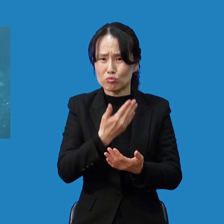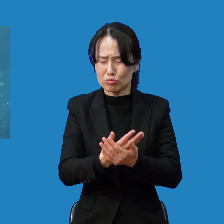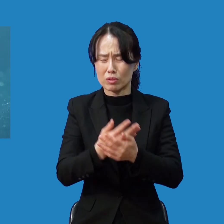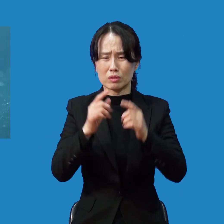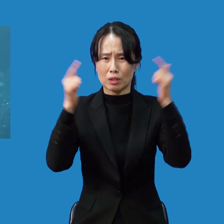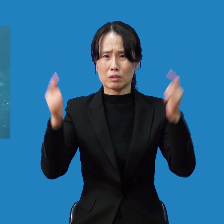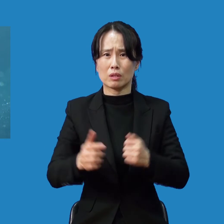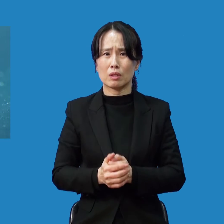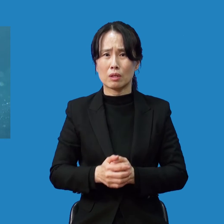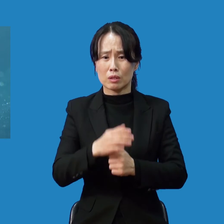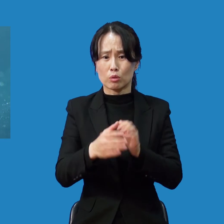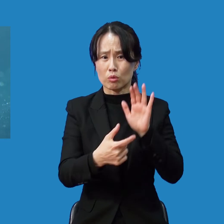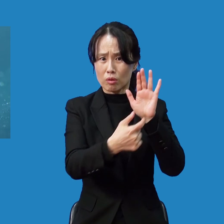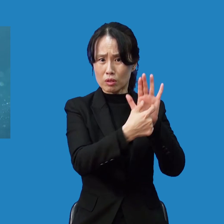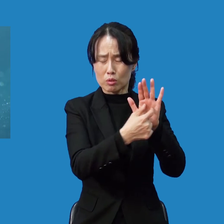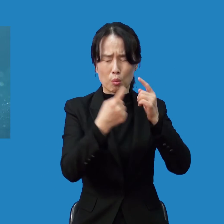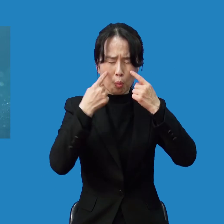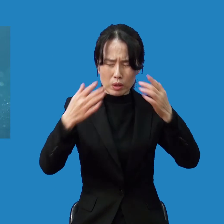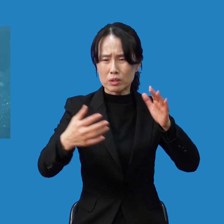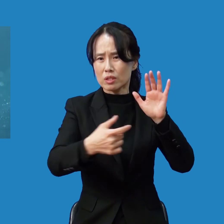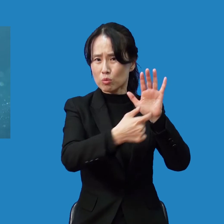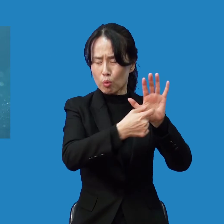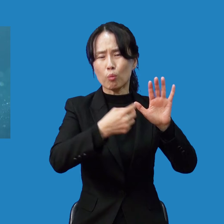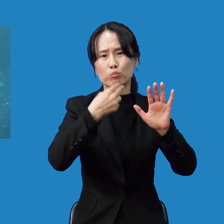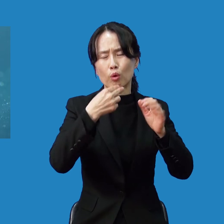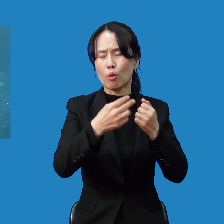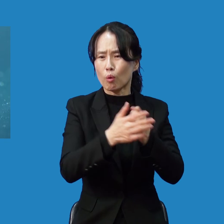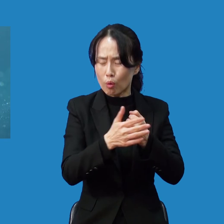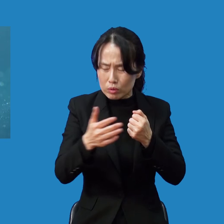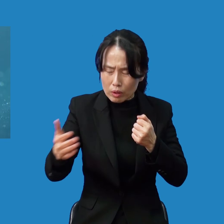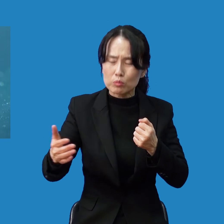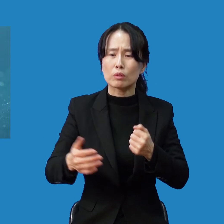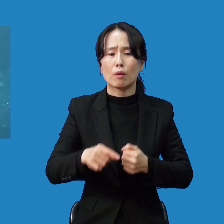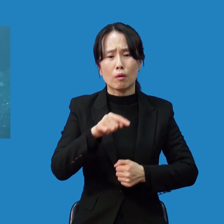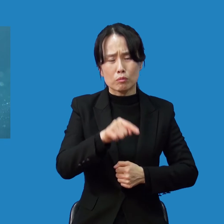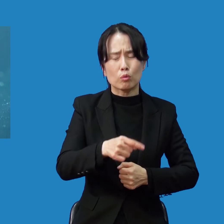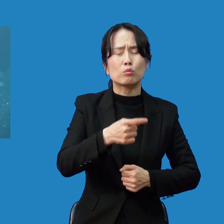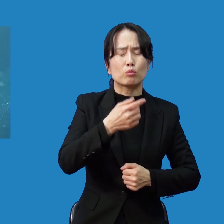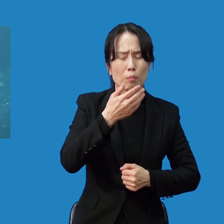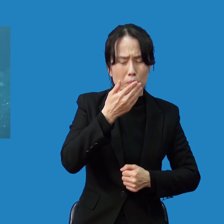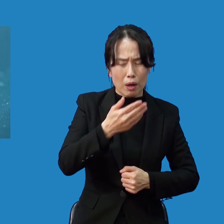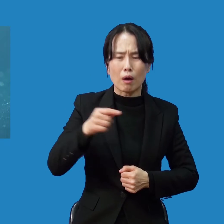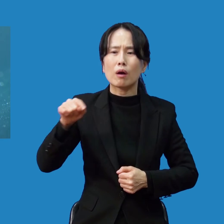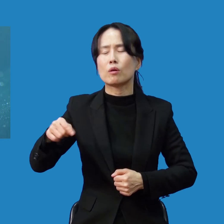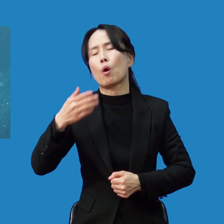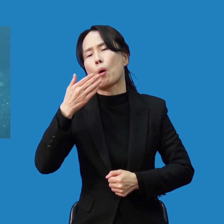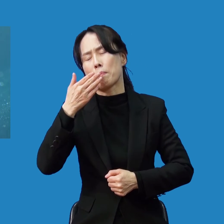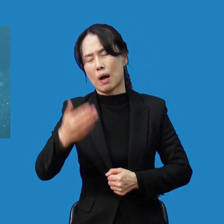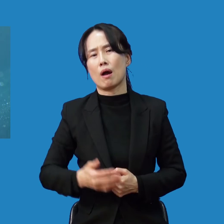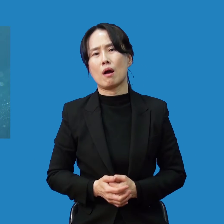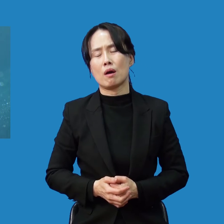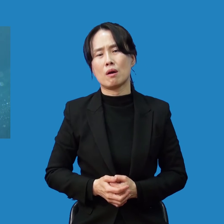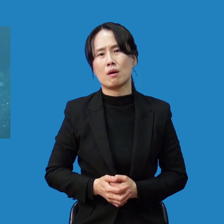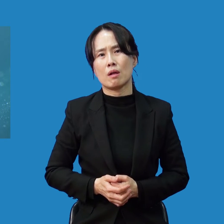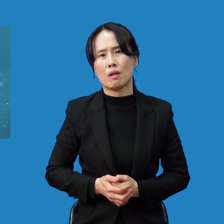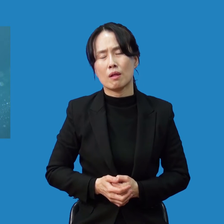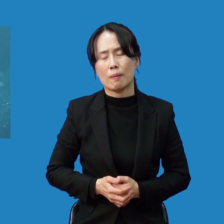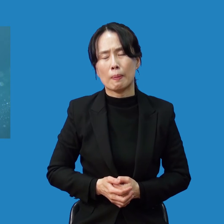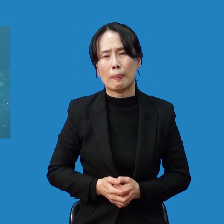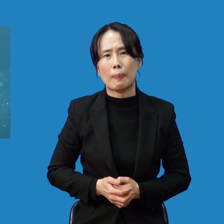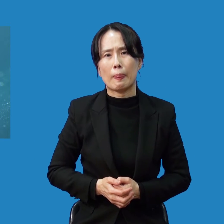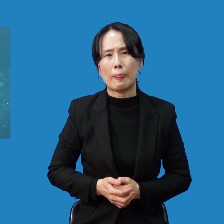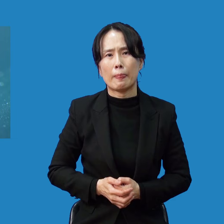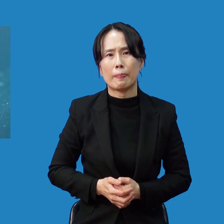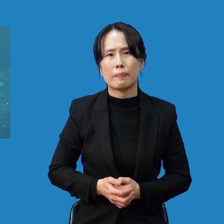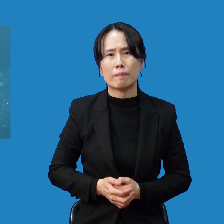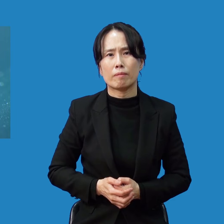따라 해야지요. 근데 확실하게 안 나와 있으니까 좀 이럴 수도 있고 저럴 수도 있는 것이지. 그래서